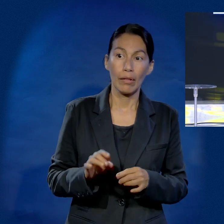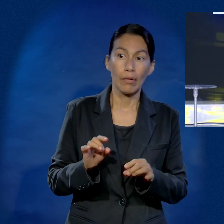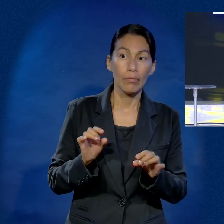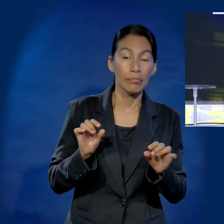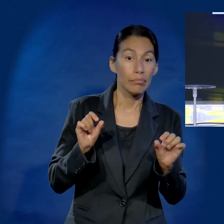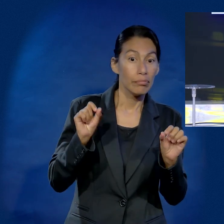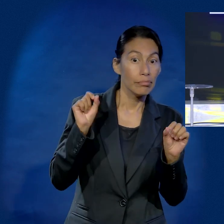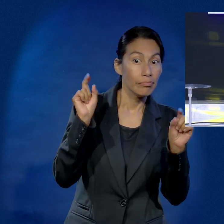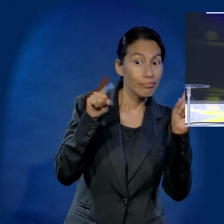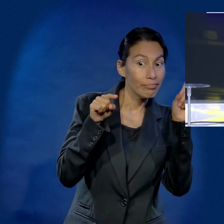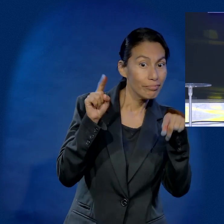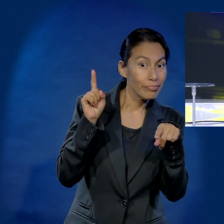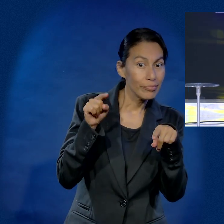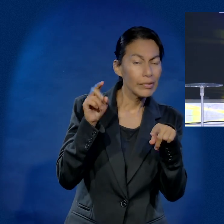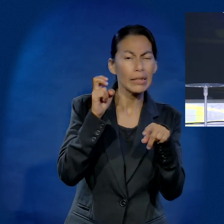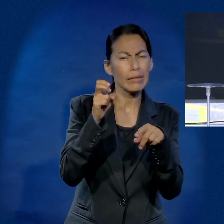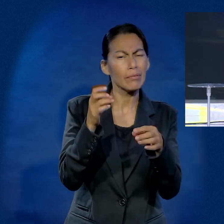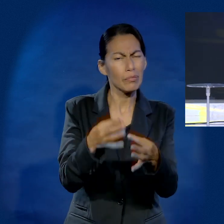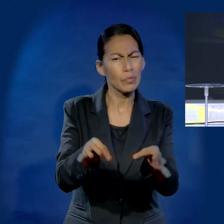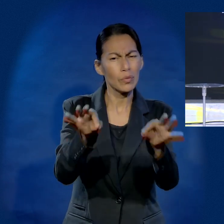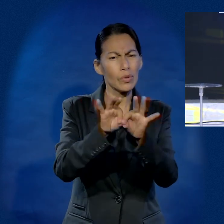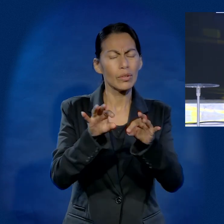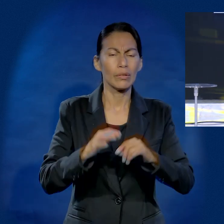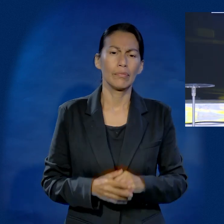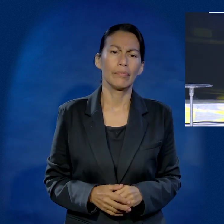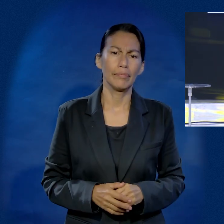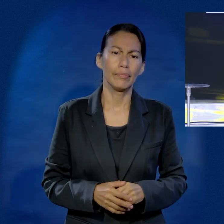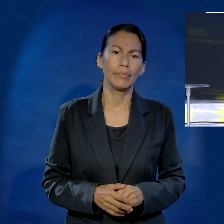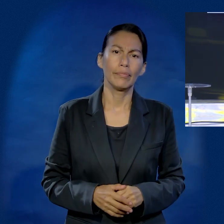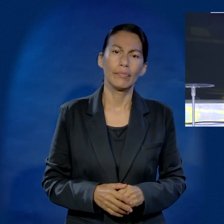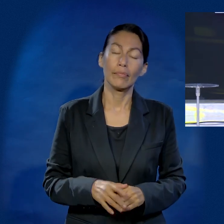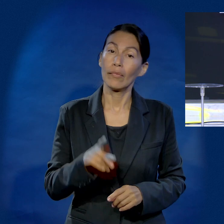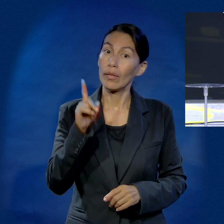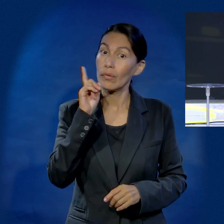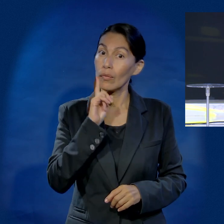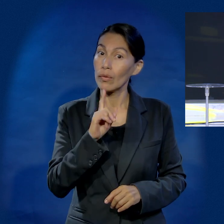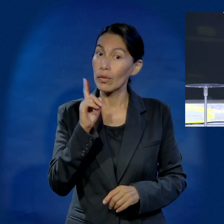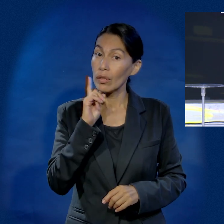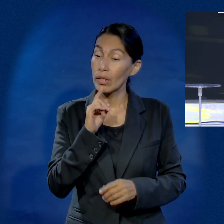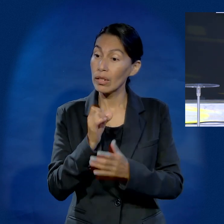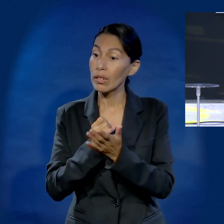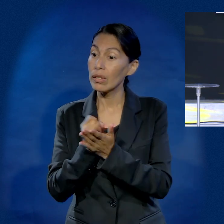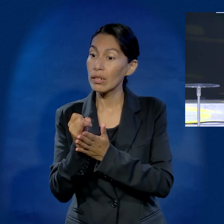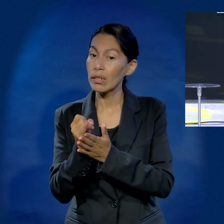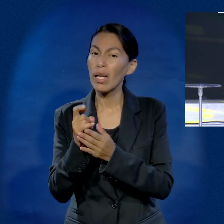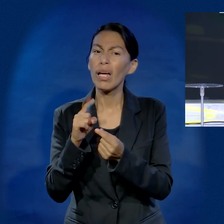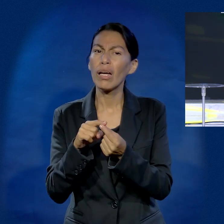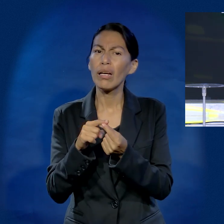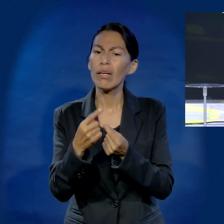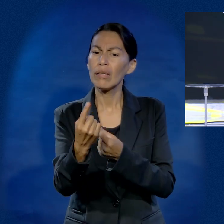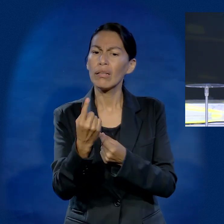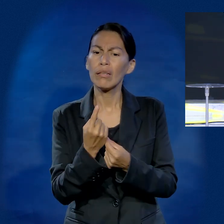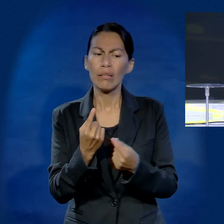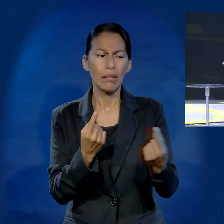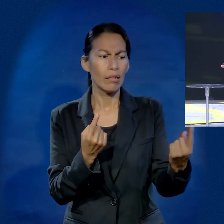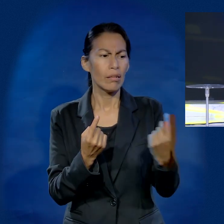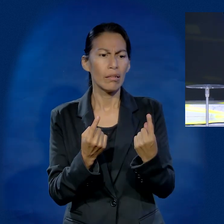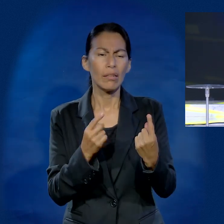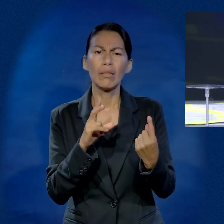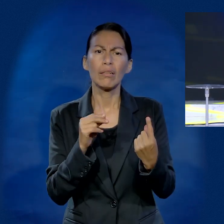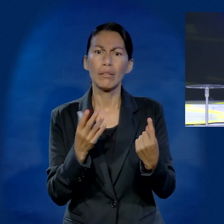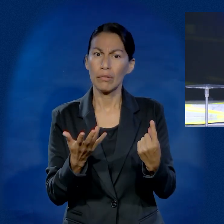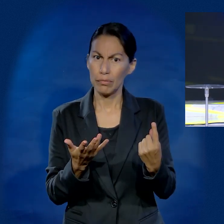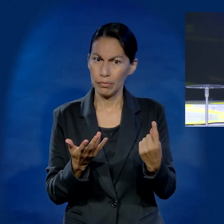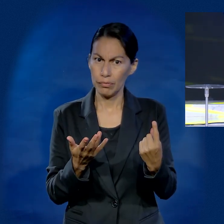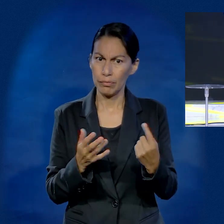Las señales son importantes. Yo he dicho a veces que son las muchachas las que deciden qué muchacho se le acerca y qué muchacho